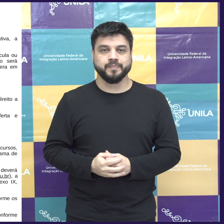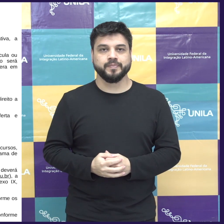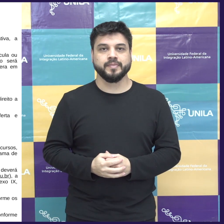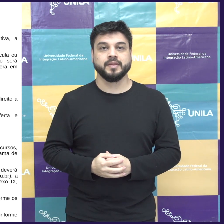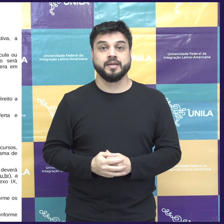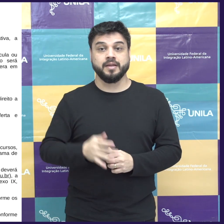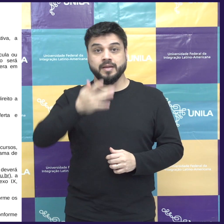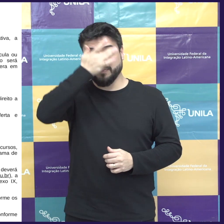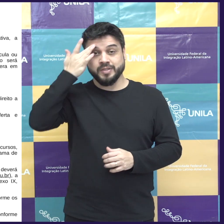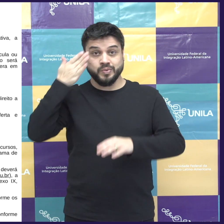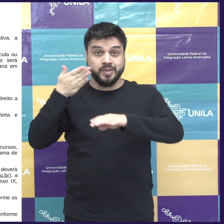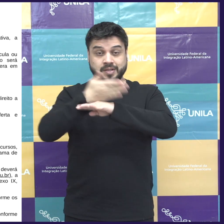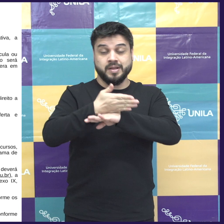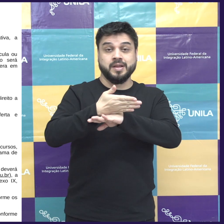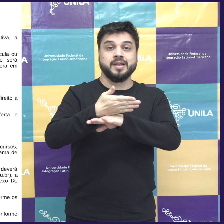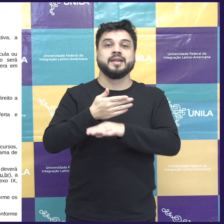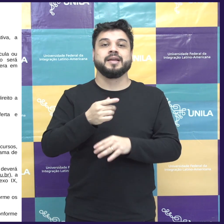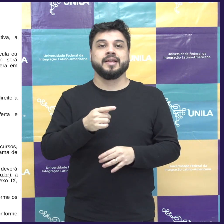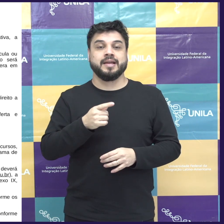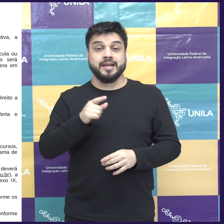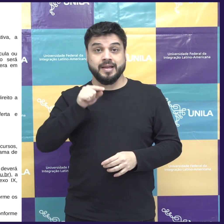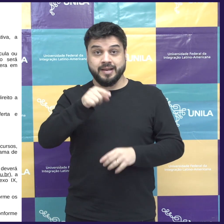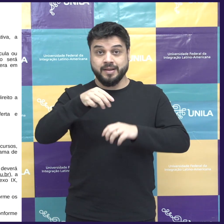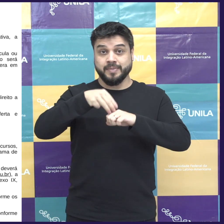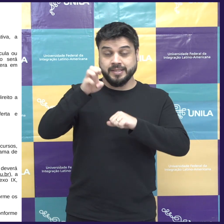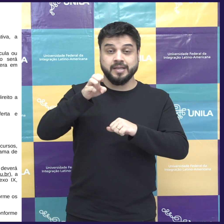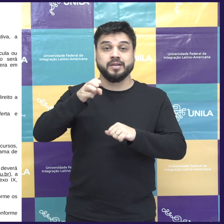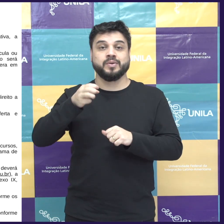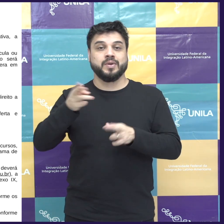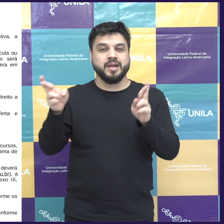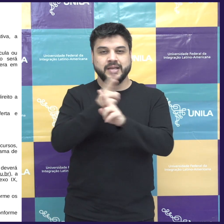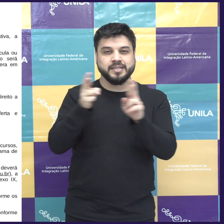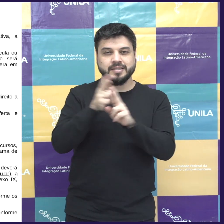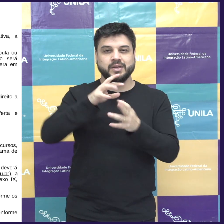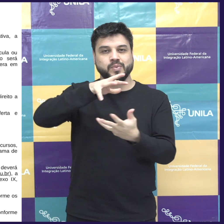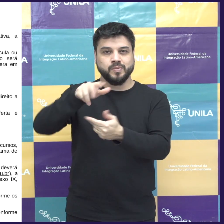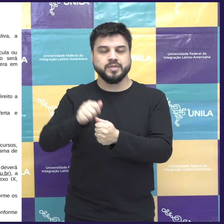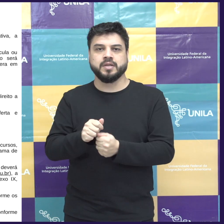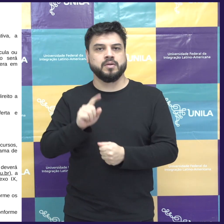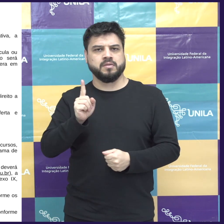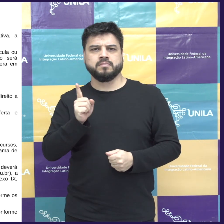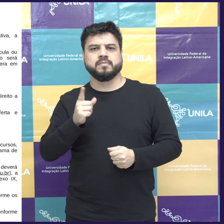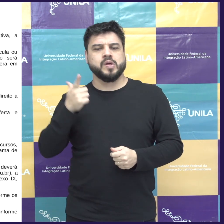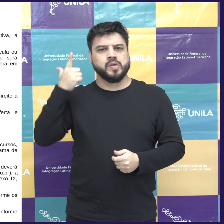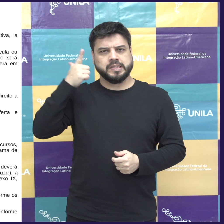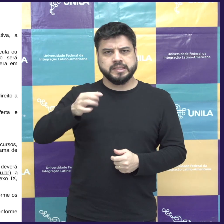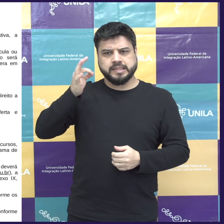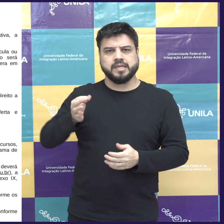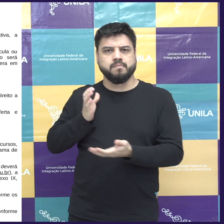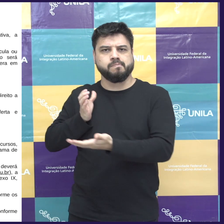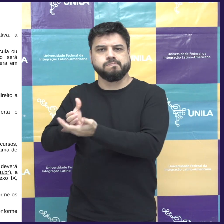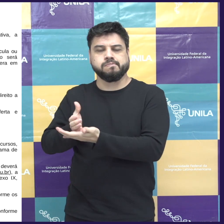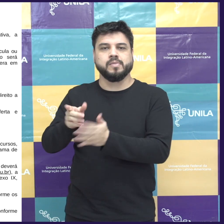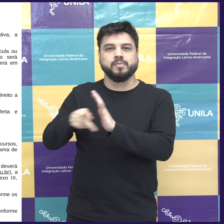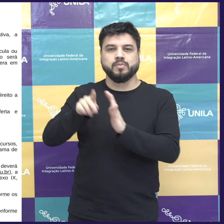O ingresso na pós-graduação em Relações Internacionais não implica o direito a recebimento de bolsa de estudos ou benefícios.